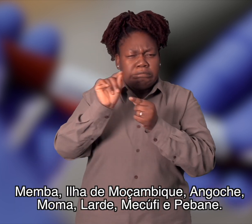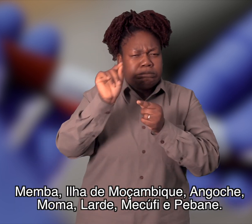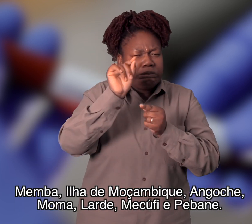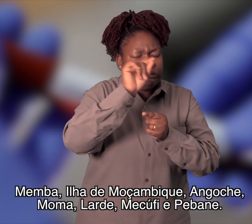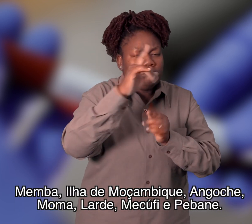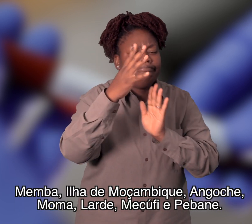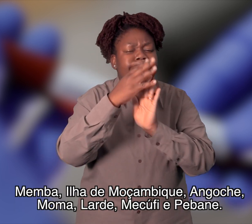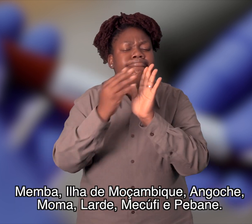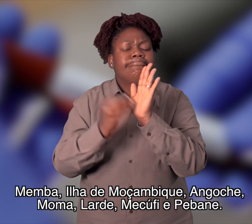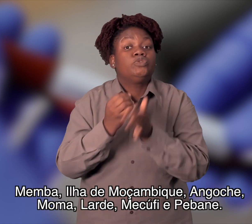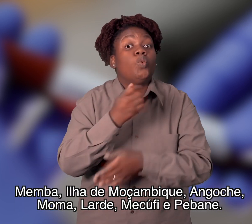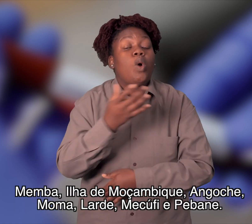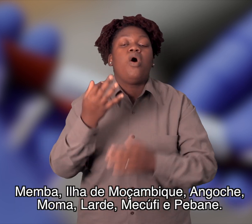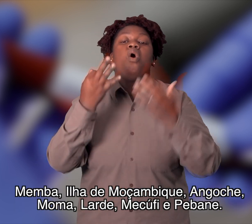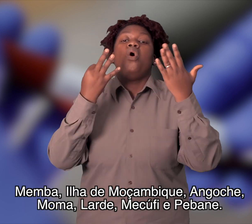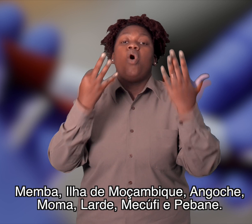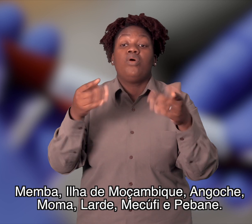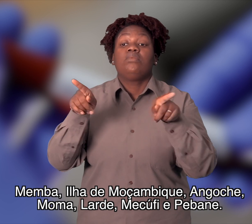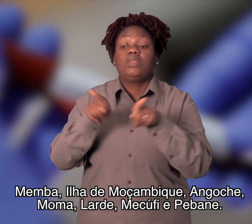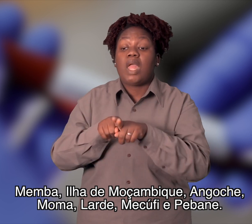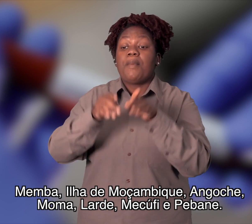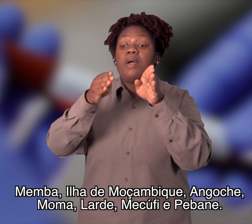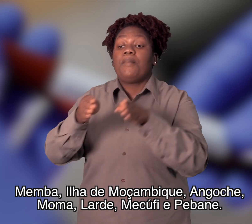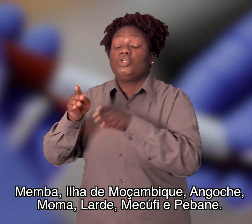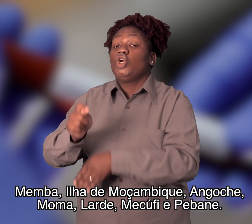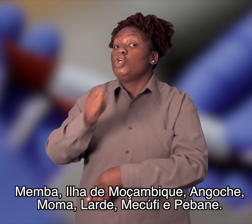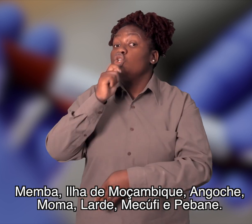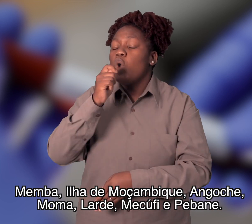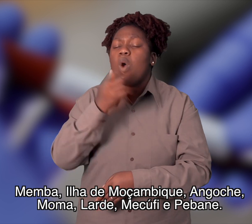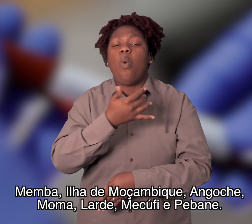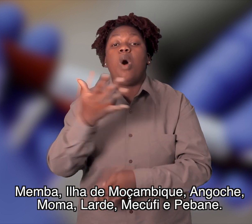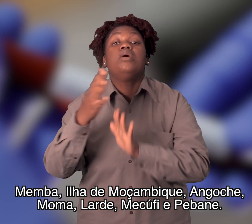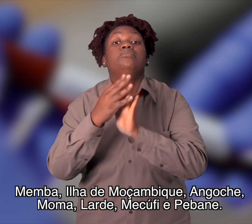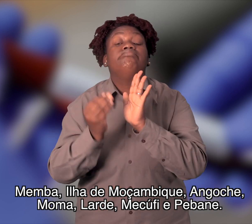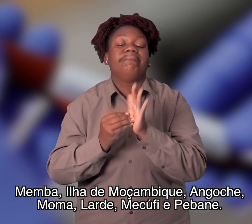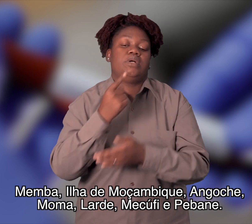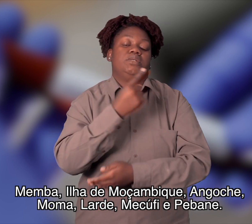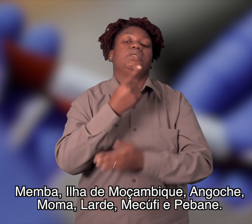Memba, Ilha de Moçambique, Angoche, Moma, Larde, Mekufi e Pebana.